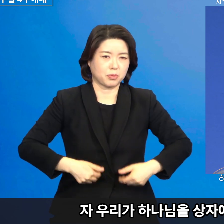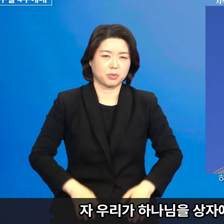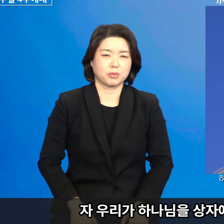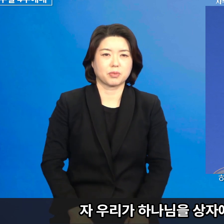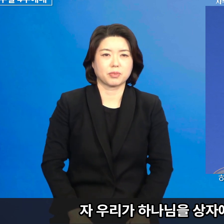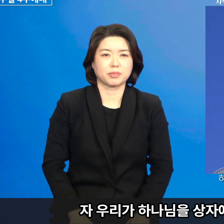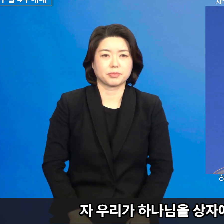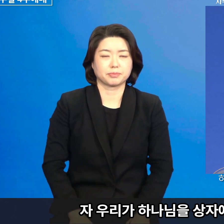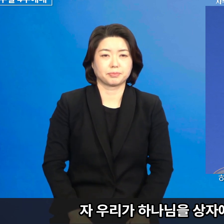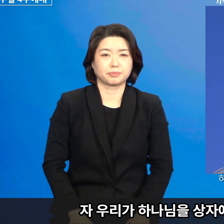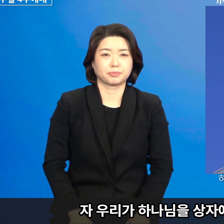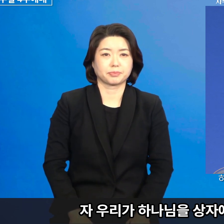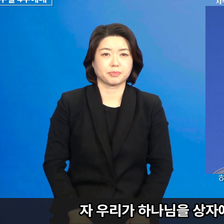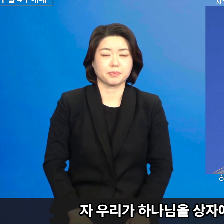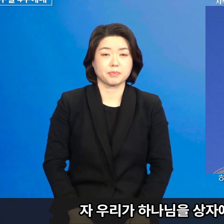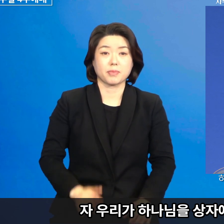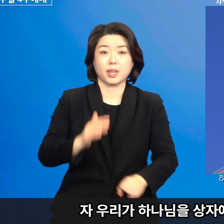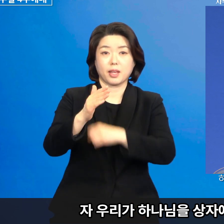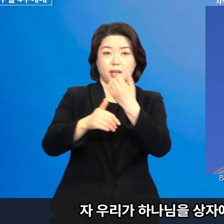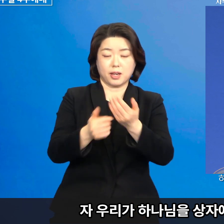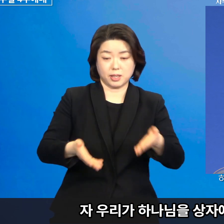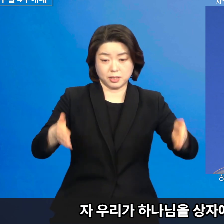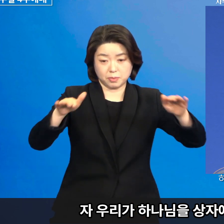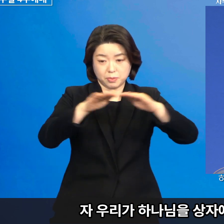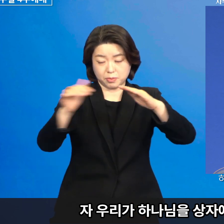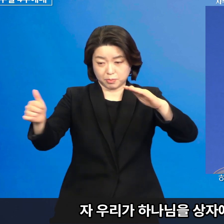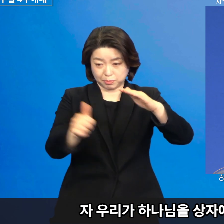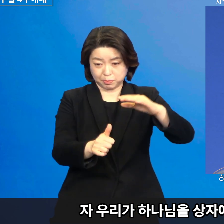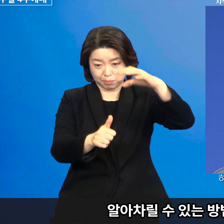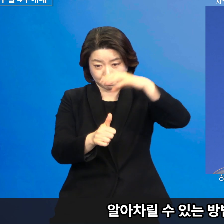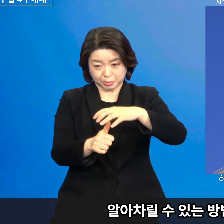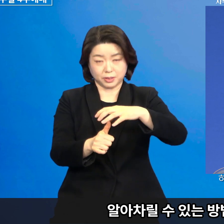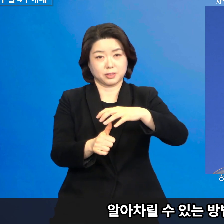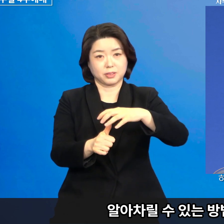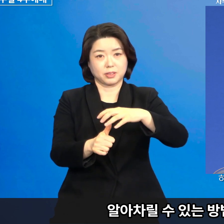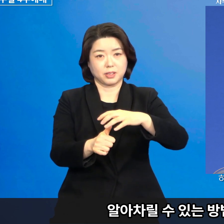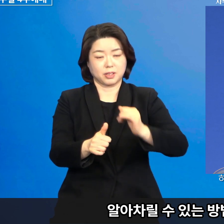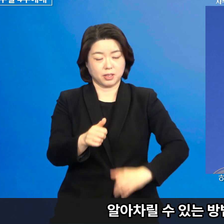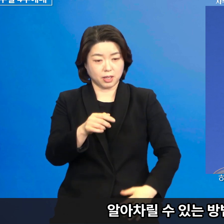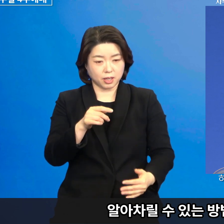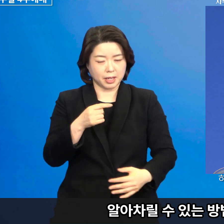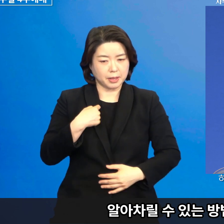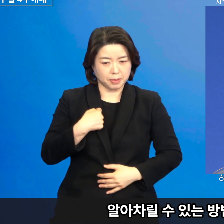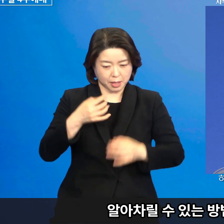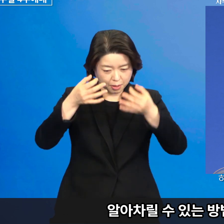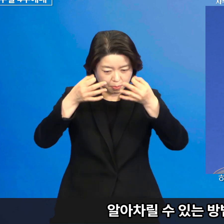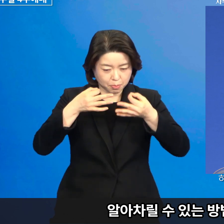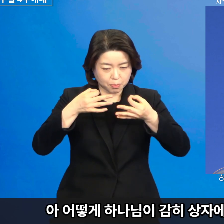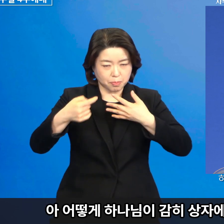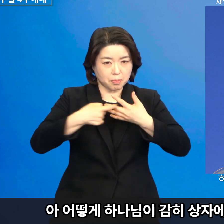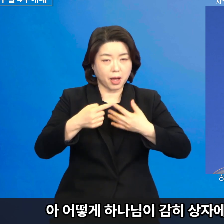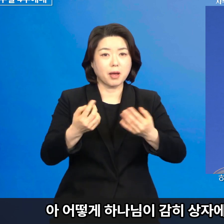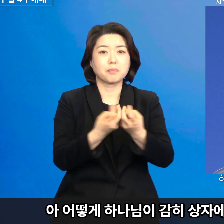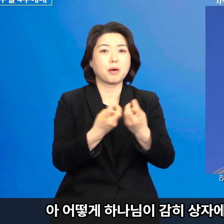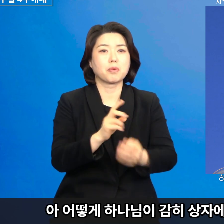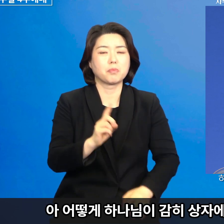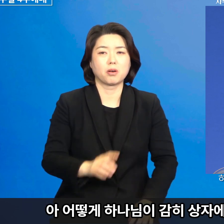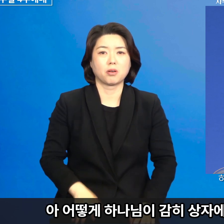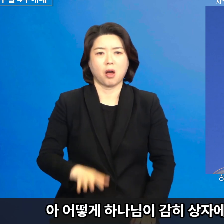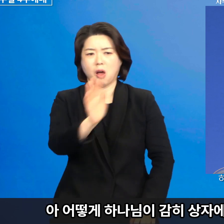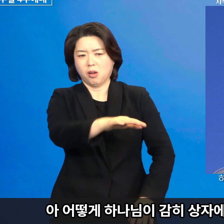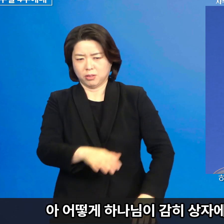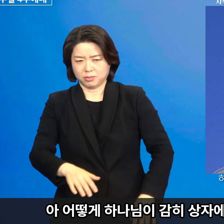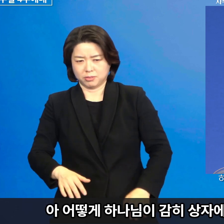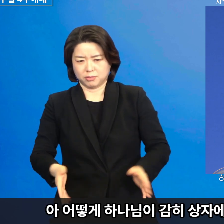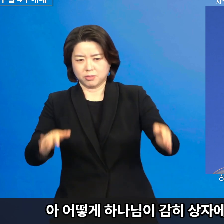우리가 하나님을 상자에 가두려고 한다는 것을 알아차릴 수 있는 방법이 하나 있습니다. 어떻게 하나님을 감히